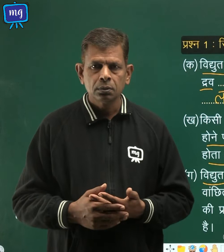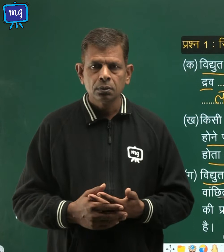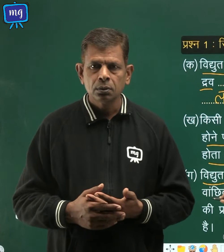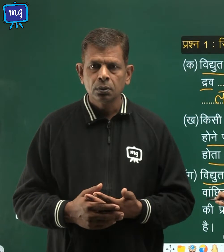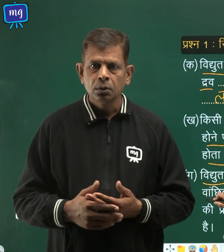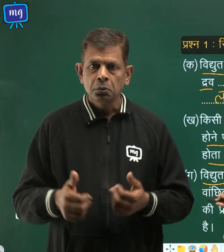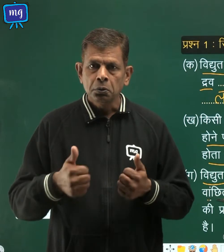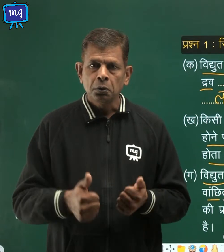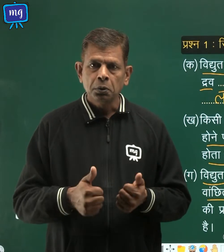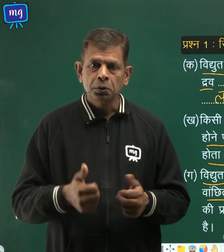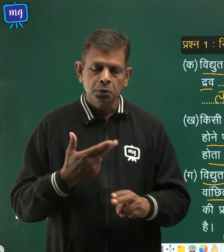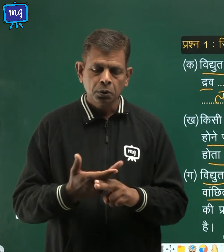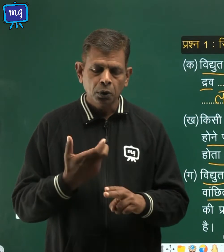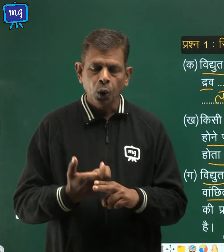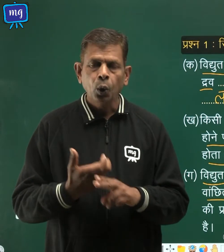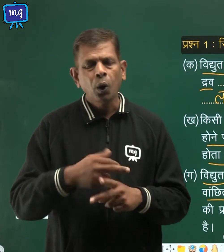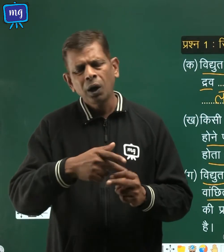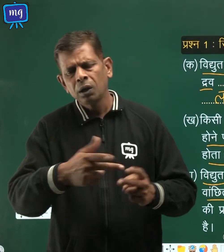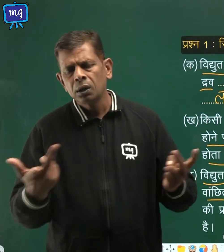वांछित धातु की